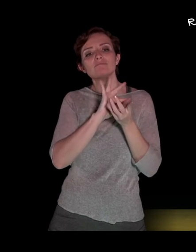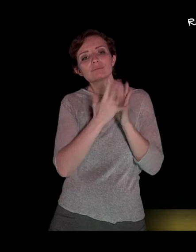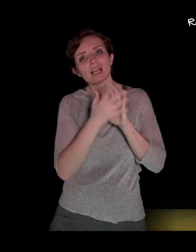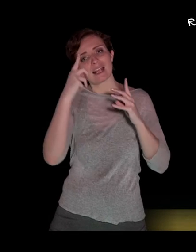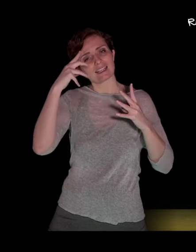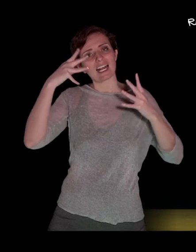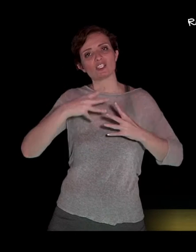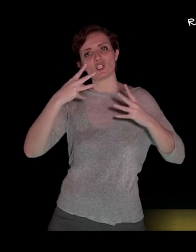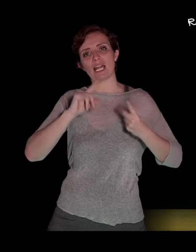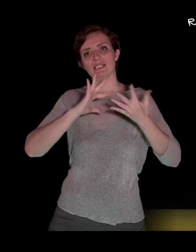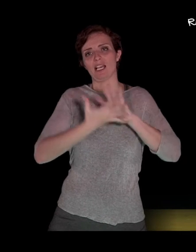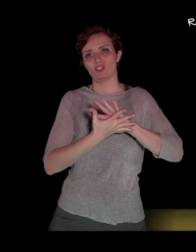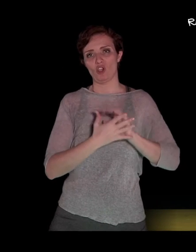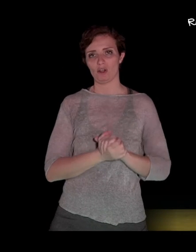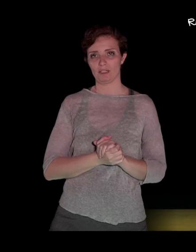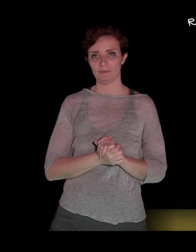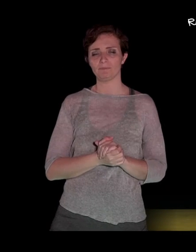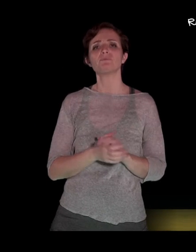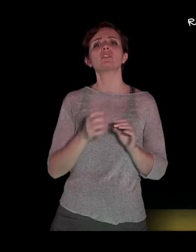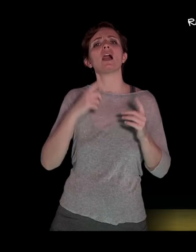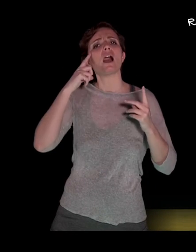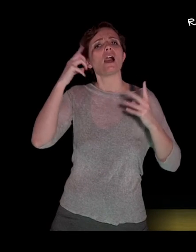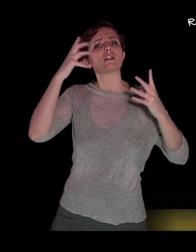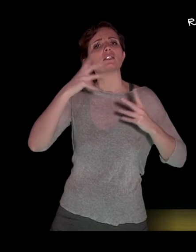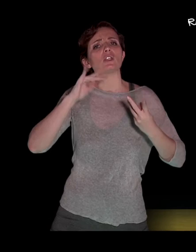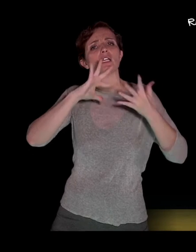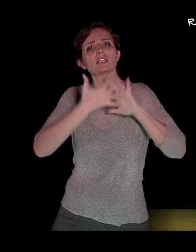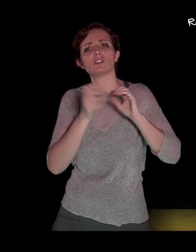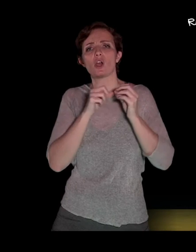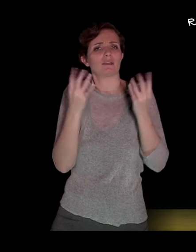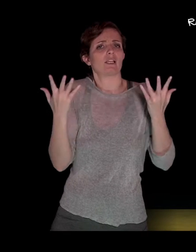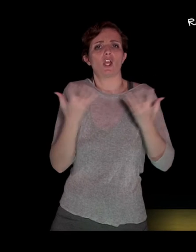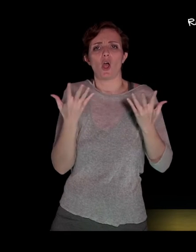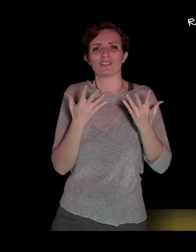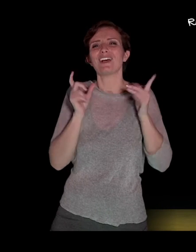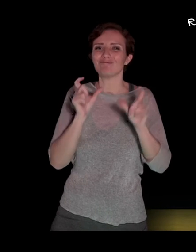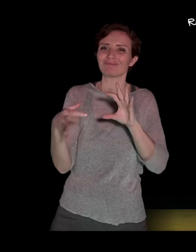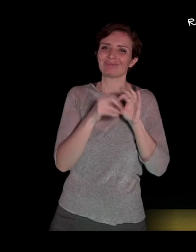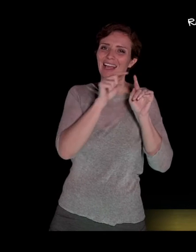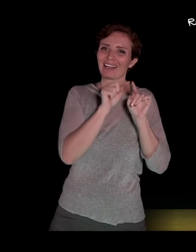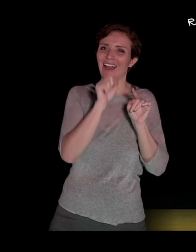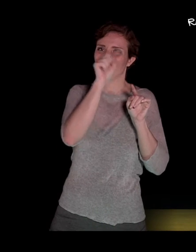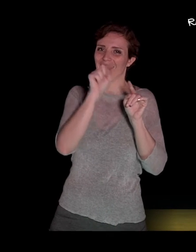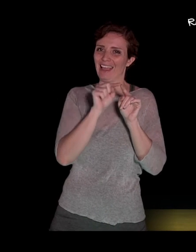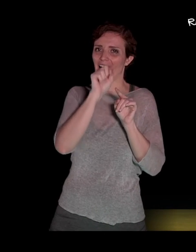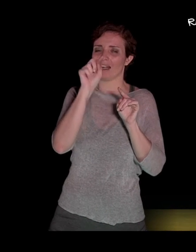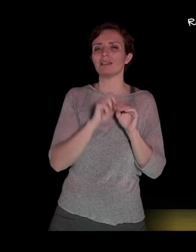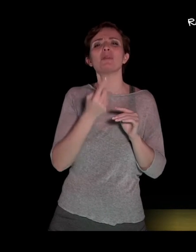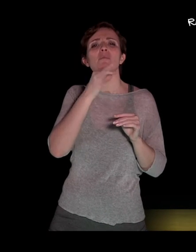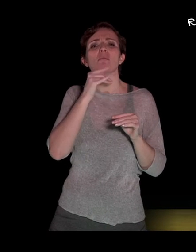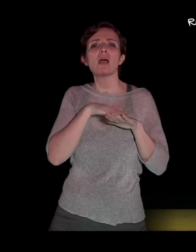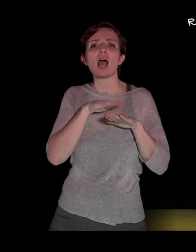che cos'è la razionalizzazione dei radicali in genere si applica i denominatori dei radicali ed è un operazione